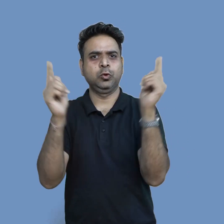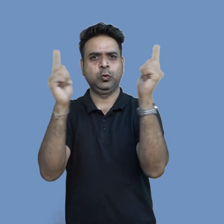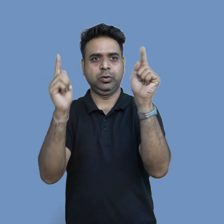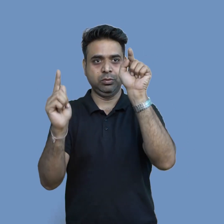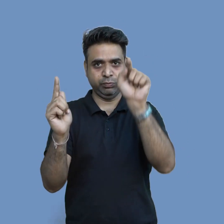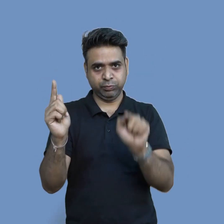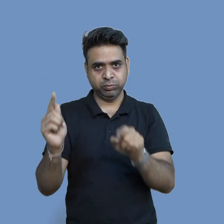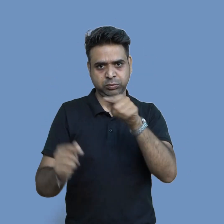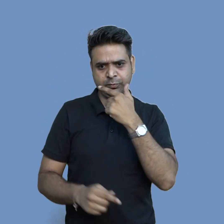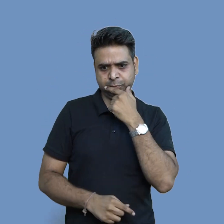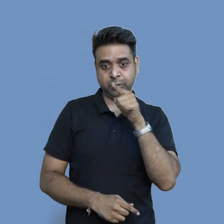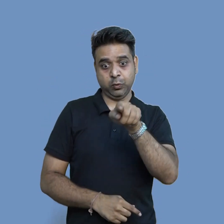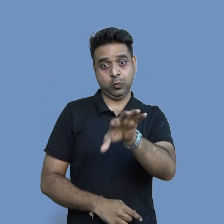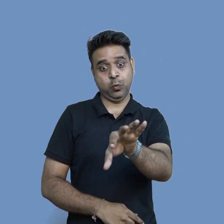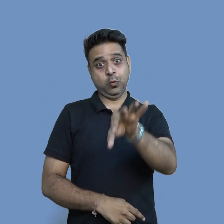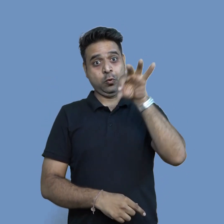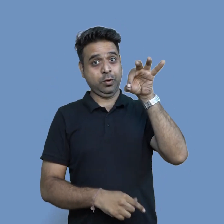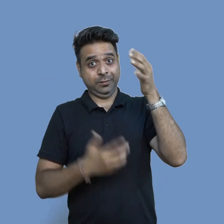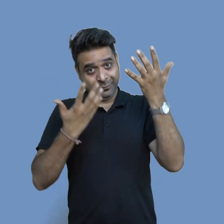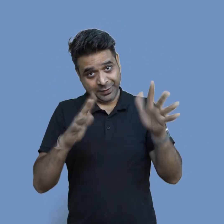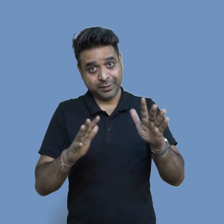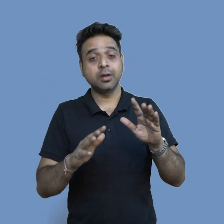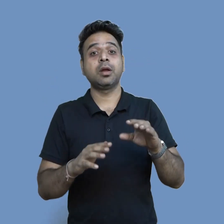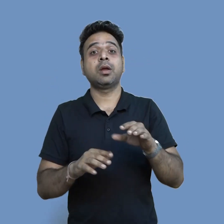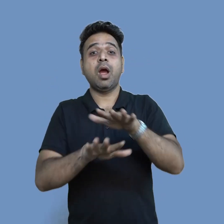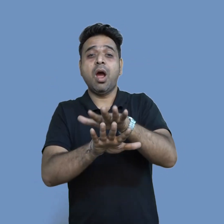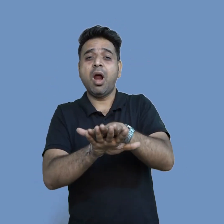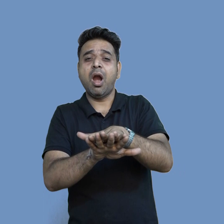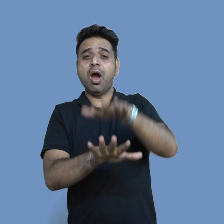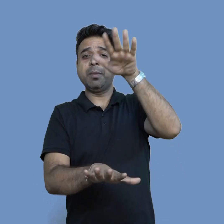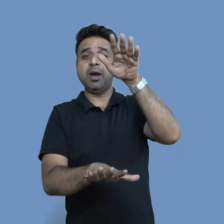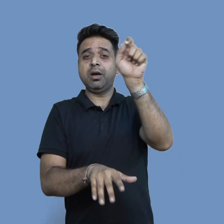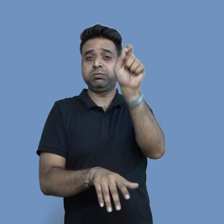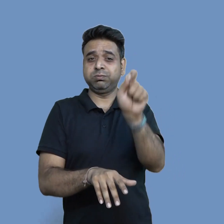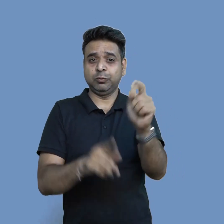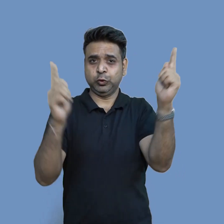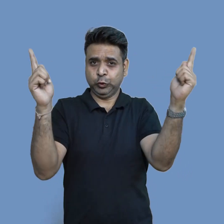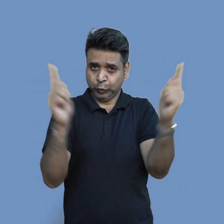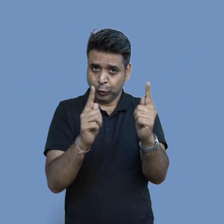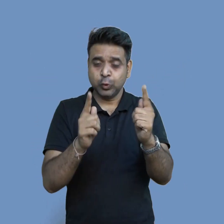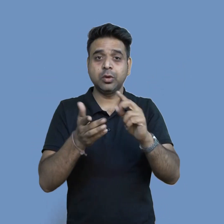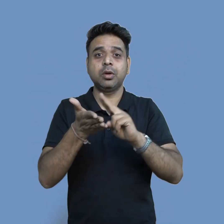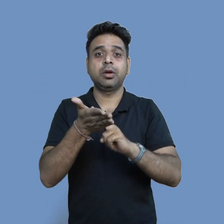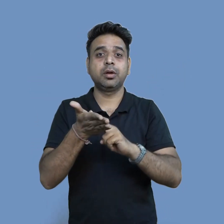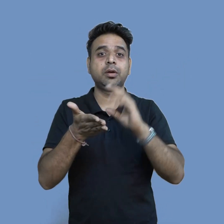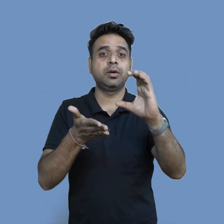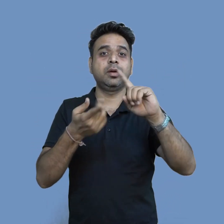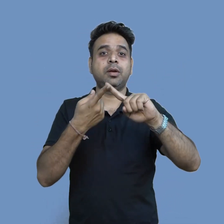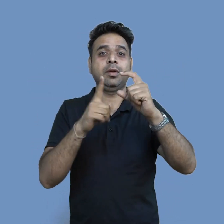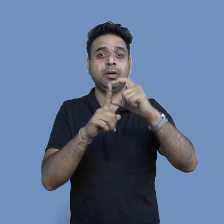सभी विषय हैं। विषयों के अंतर्गत जो विषय हैं उसके साथ ही साथ आप एब्स्ट्रैक्ट भी अपने द्वारा भेज सकते हैं। यदि आप अपनी